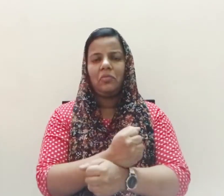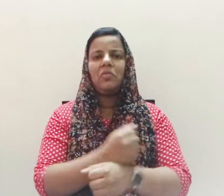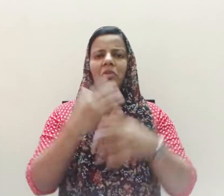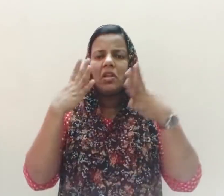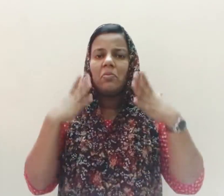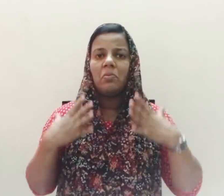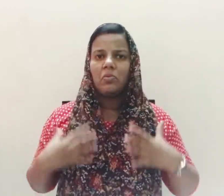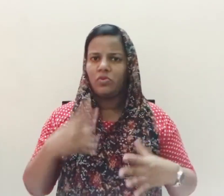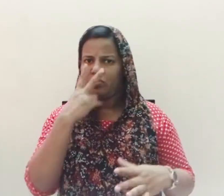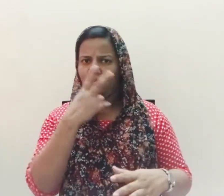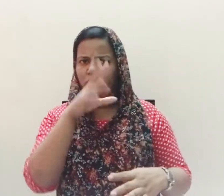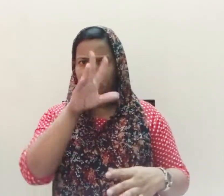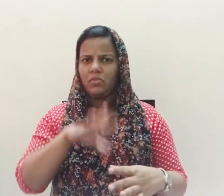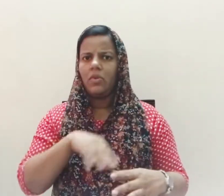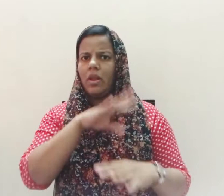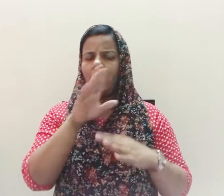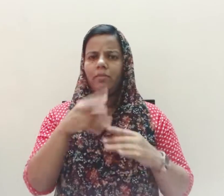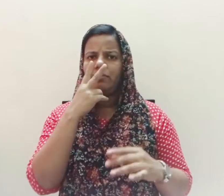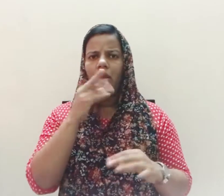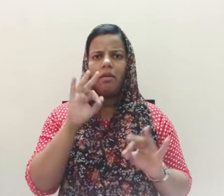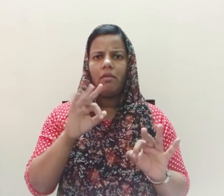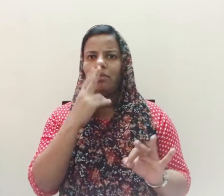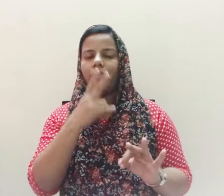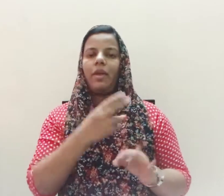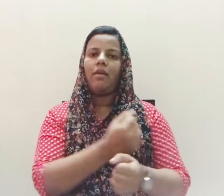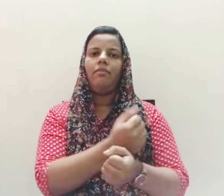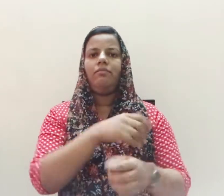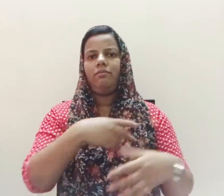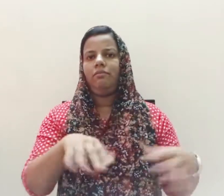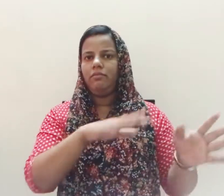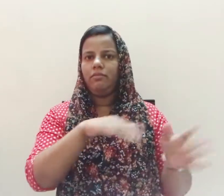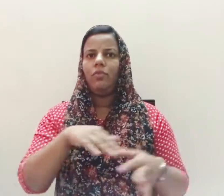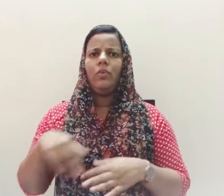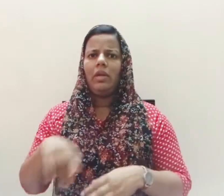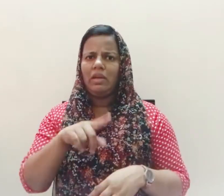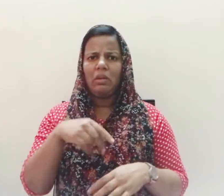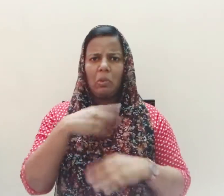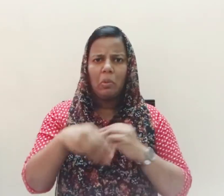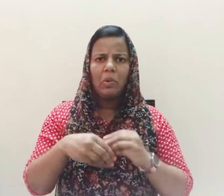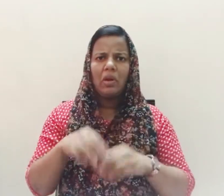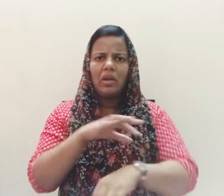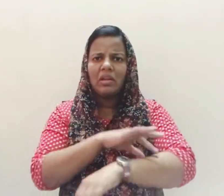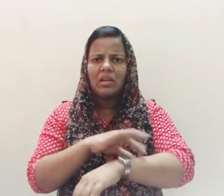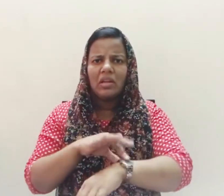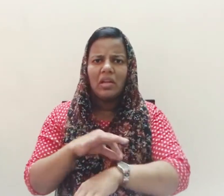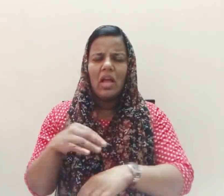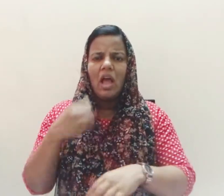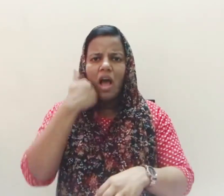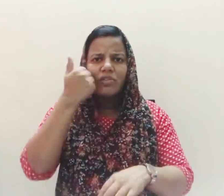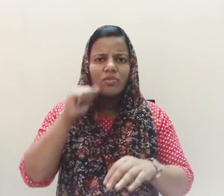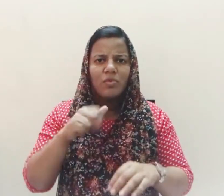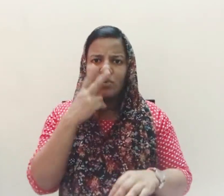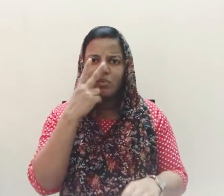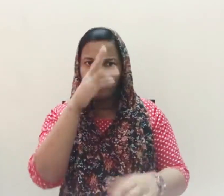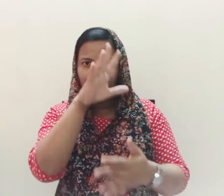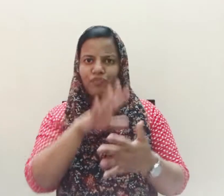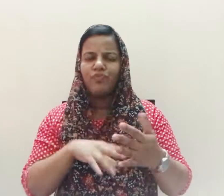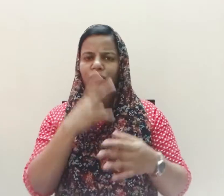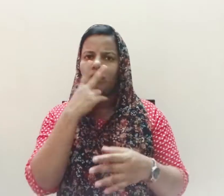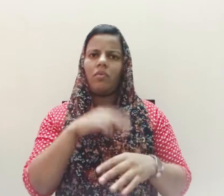ശരീരം മുഴുവനും ചെക്ക് ചെയ്തിട്ടാണ് അടിമകളെ കൊണ്ടുപോകുന്നത്. എന്തെങ്കിലും ഊനമുണ്ടോ, എന്തെങ്കിലും ത്വക്ക് രോഗങ്ങളുണ്ടോ എന്നൊക്കെ ആയിരിക്കാം ചെക്ക് ചെയ്യുന്നത്. അപ്പം എന്നിട്ടാ